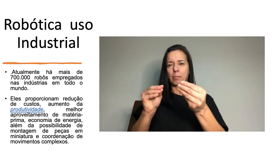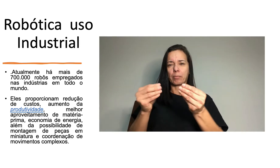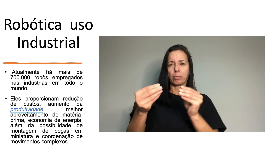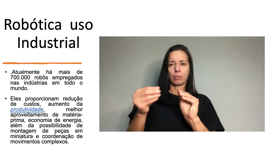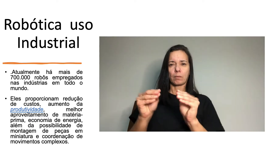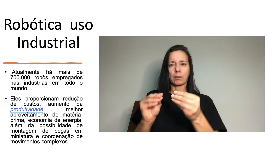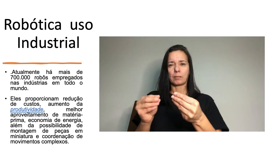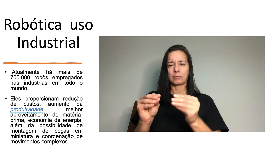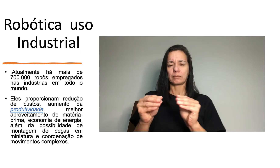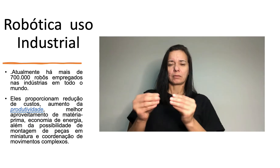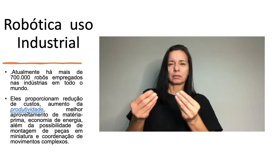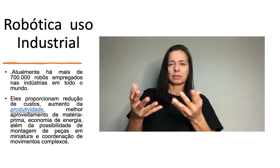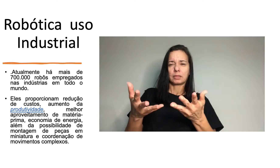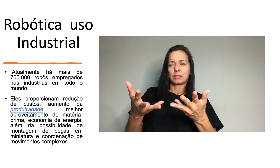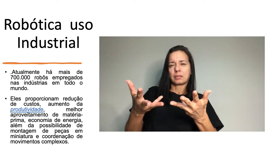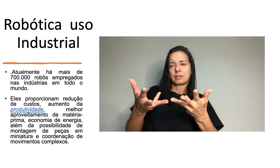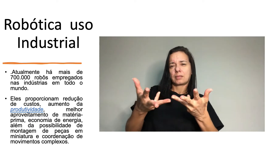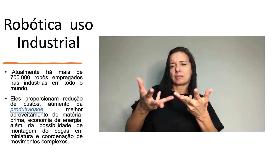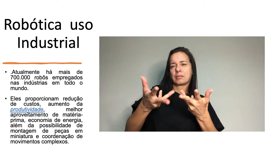movimentos mais complexos.